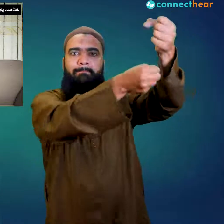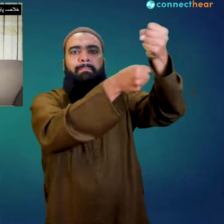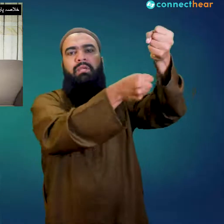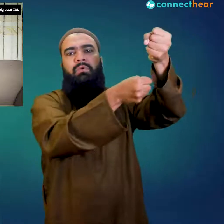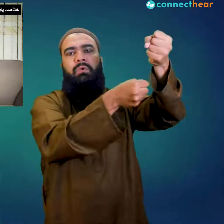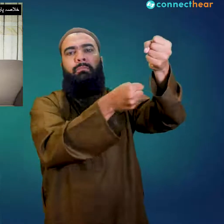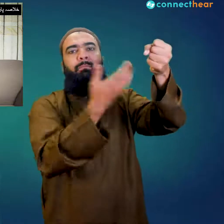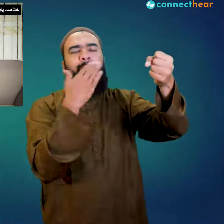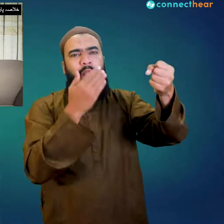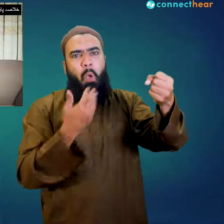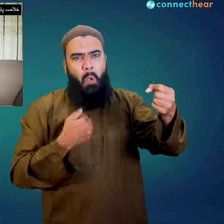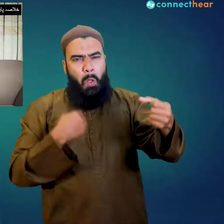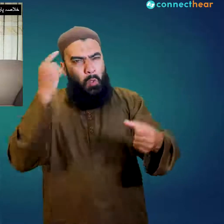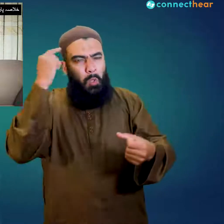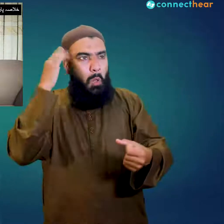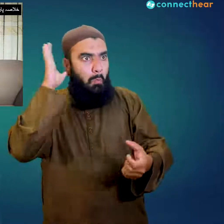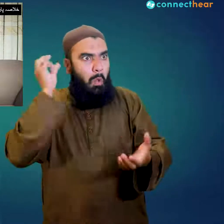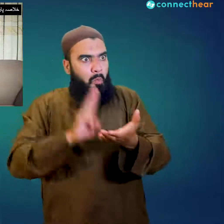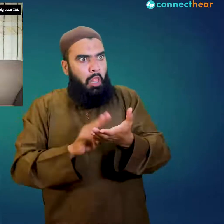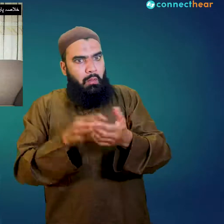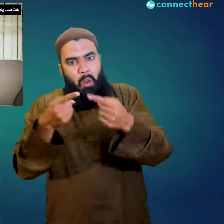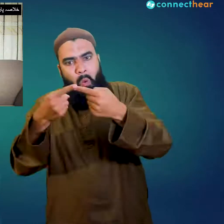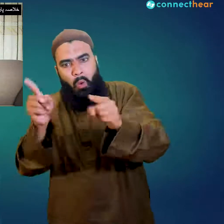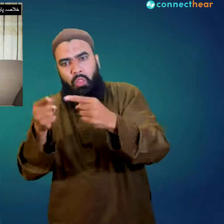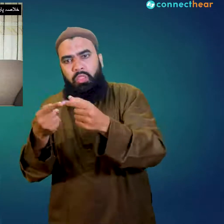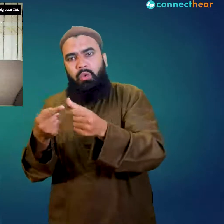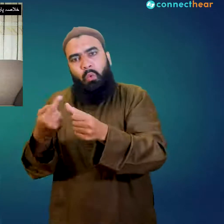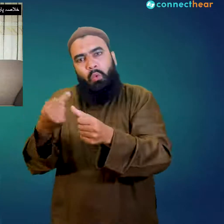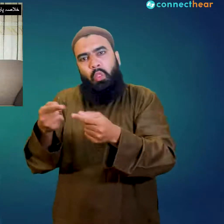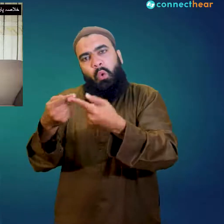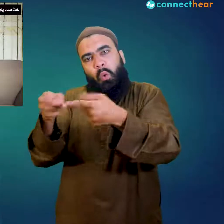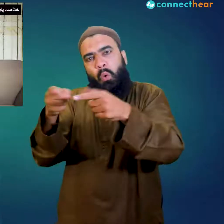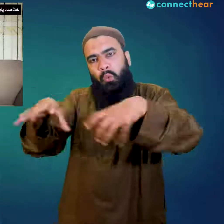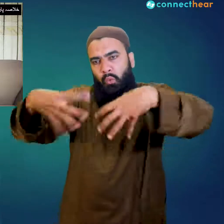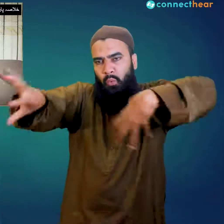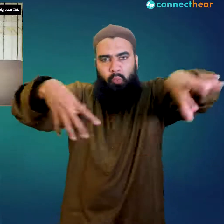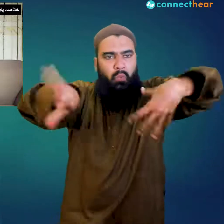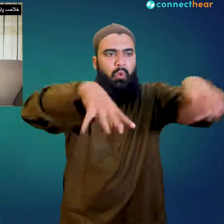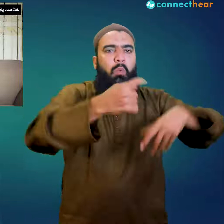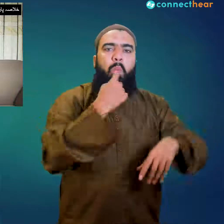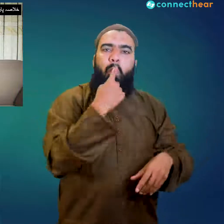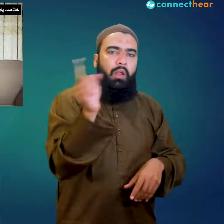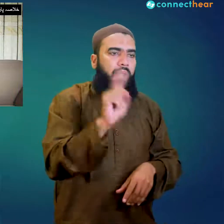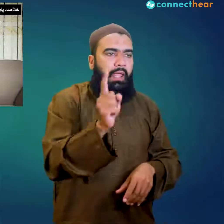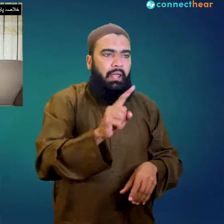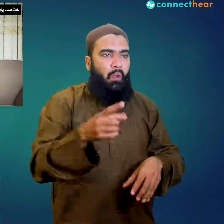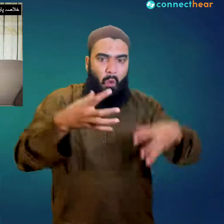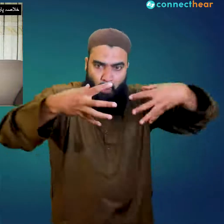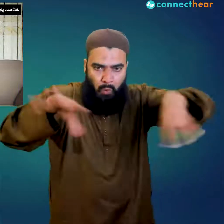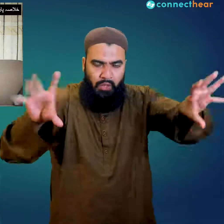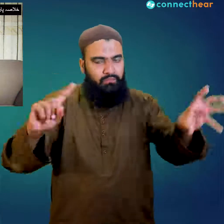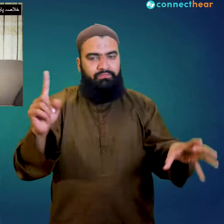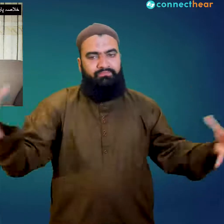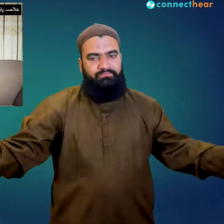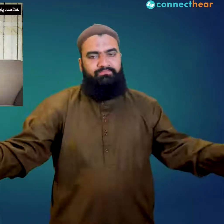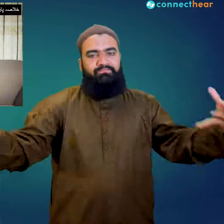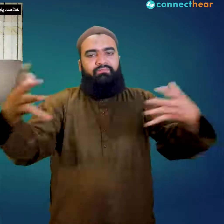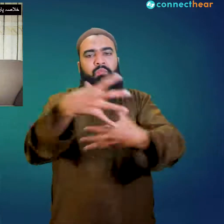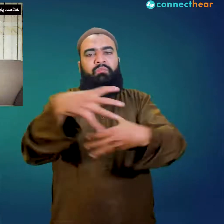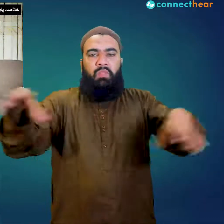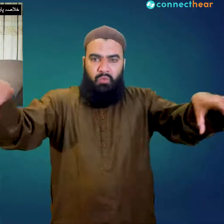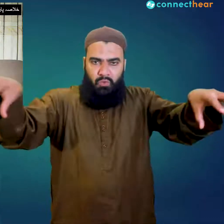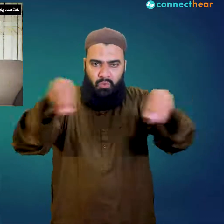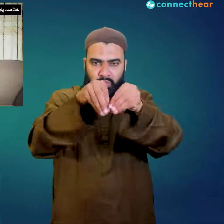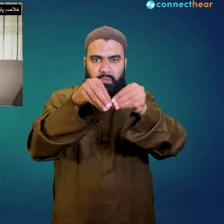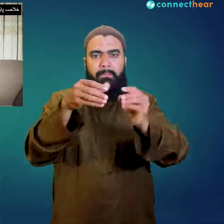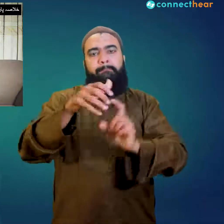کرو۔ فرقہ بازی، توڑ اللہ کو پسند نہیں، جوڑ ہونا چاہیے۔ اللہ کی